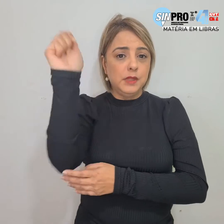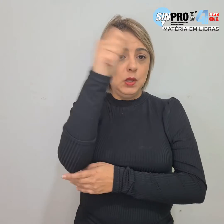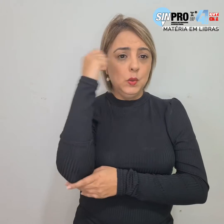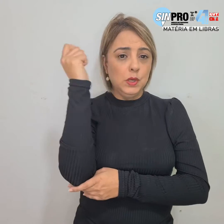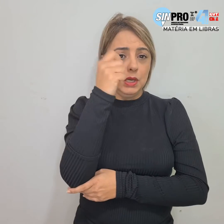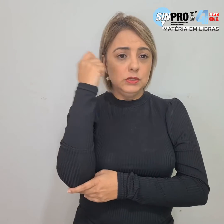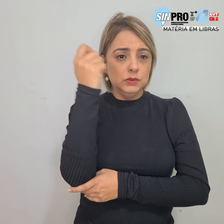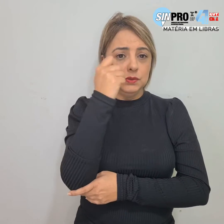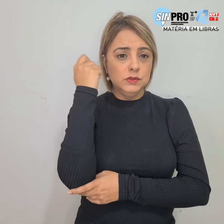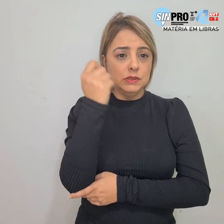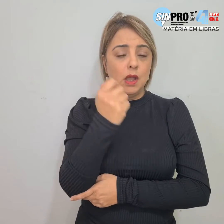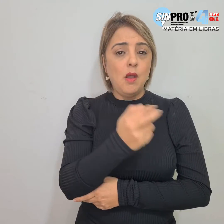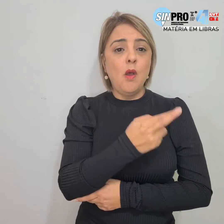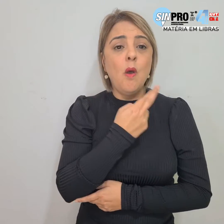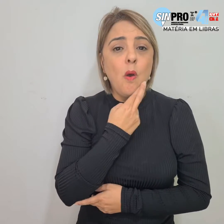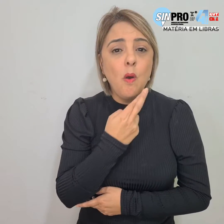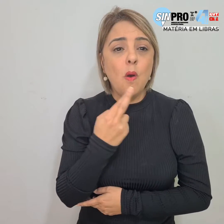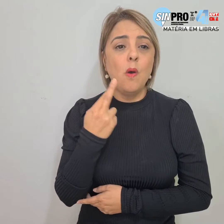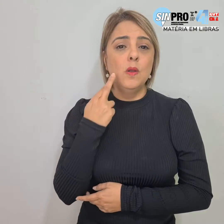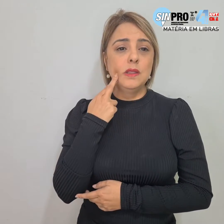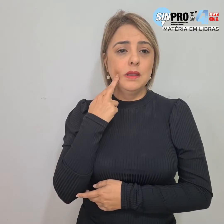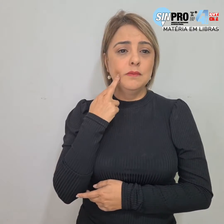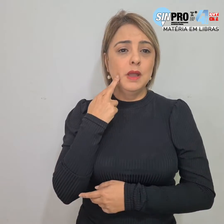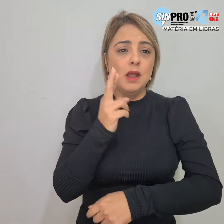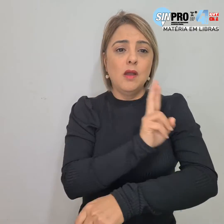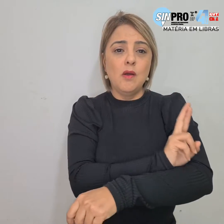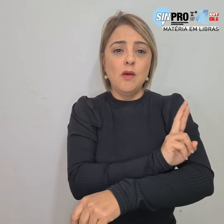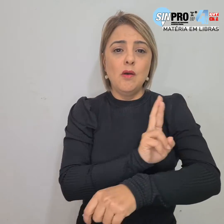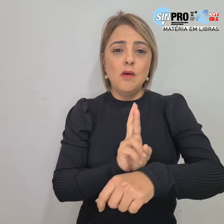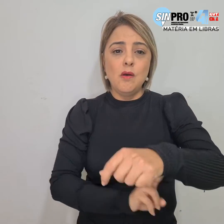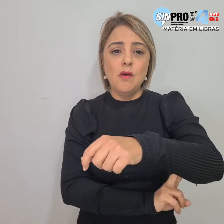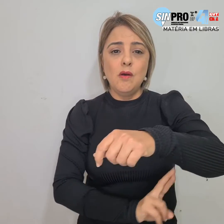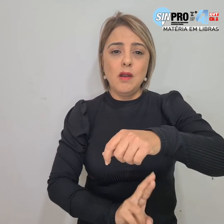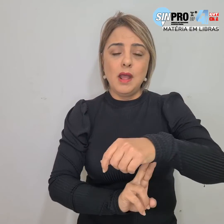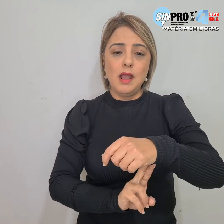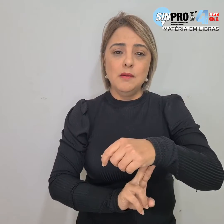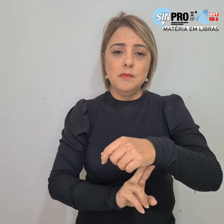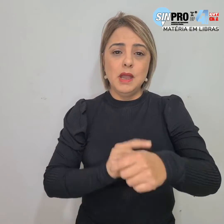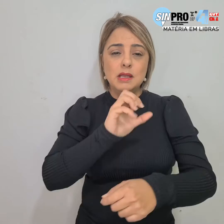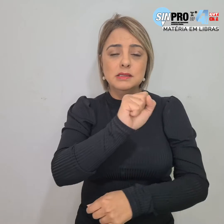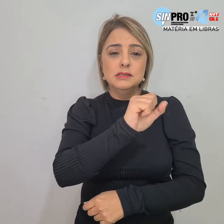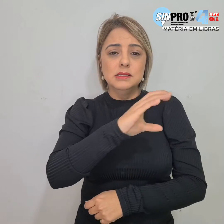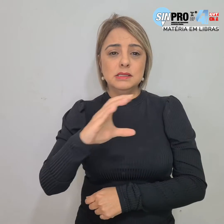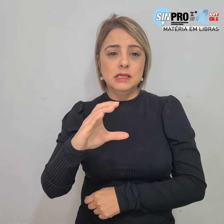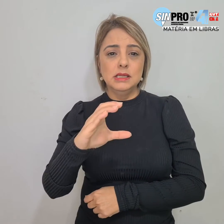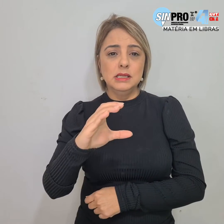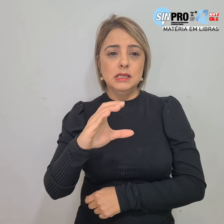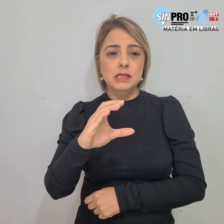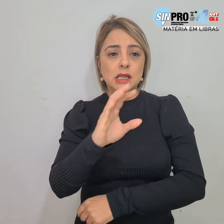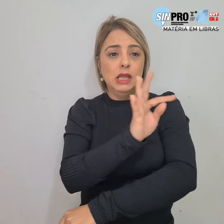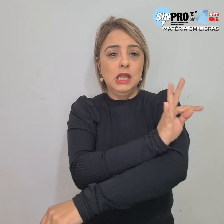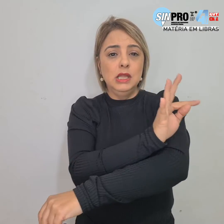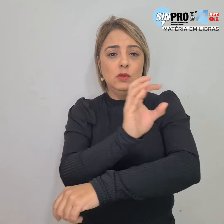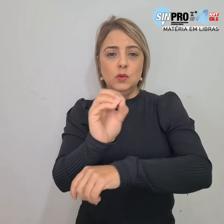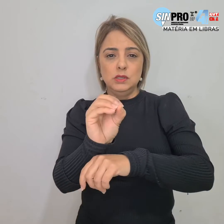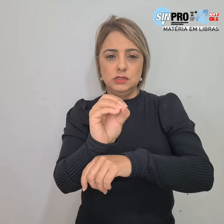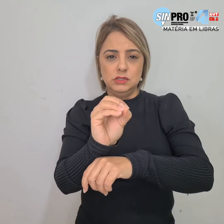Rondônia, Roraima, Santa Catarina e Tocantins. Entre as famílias também não